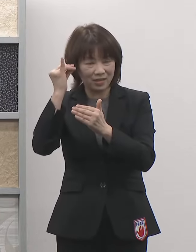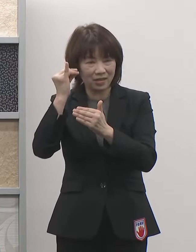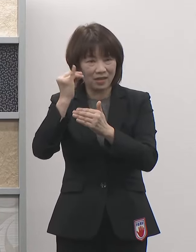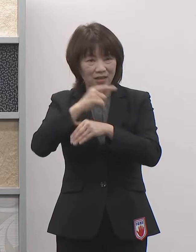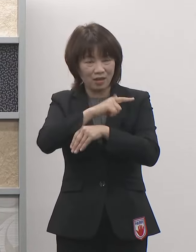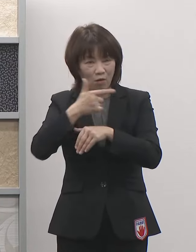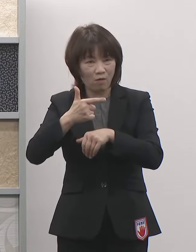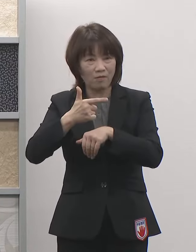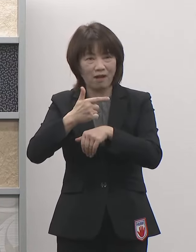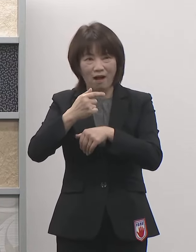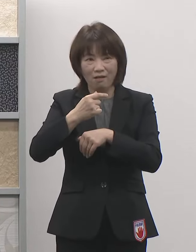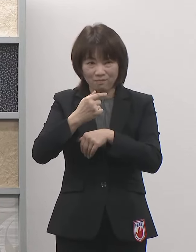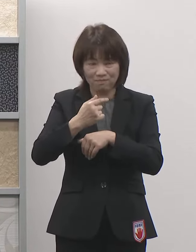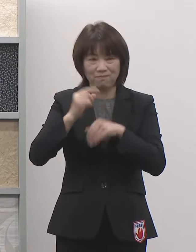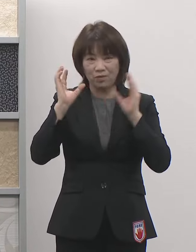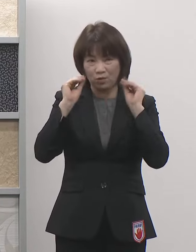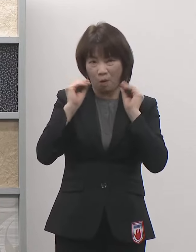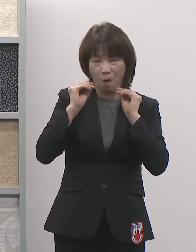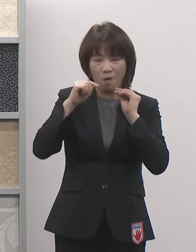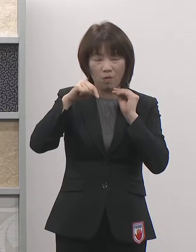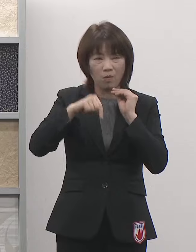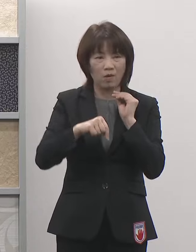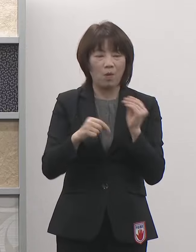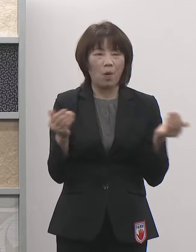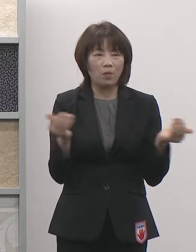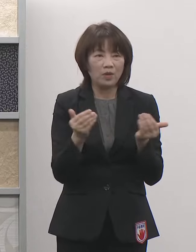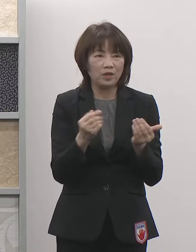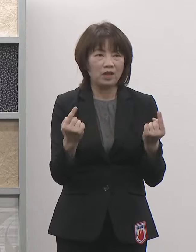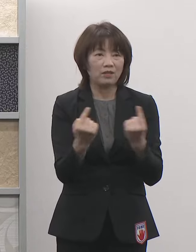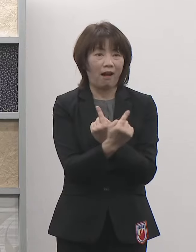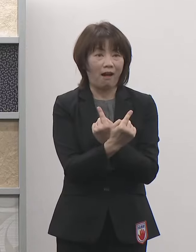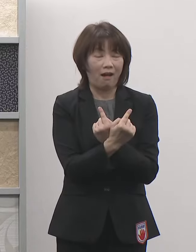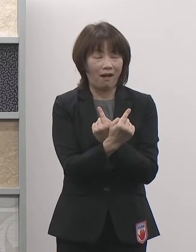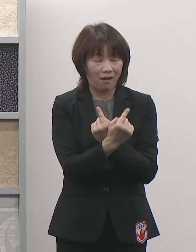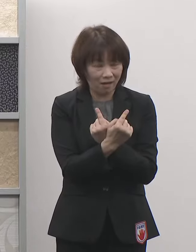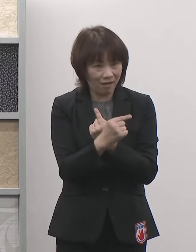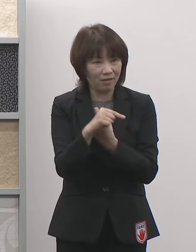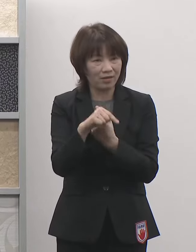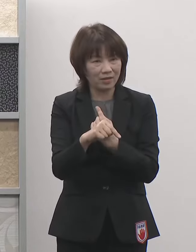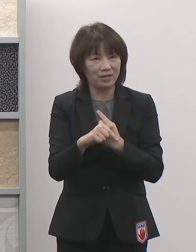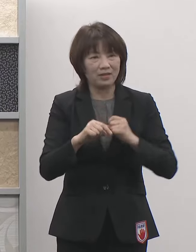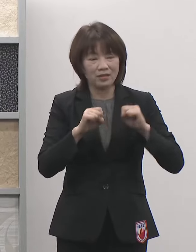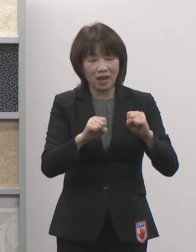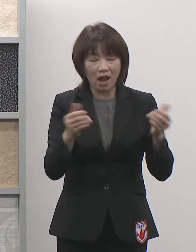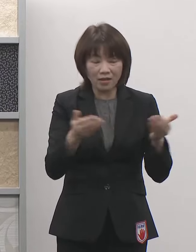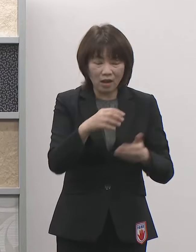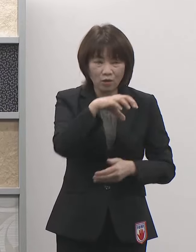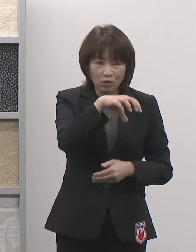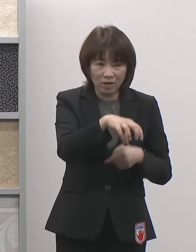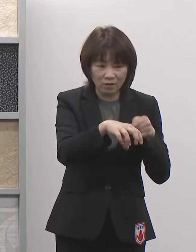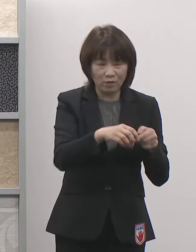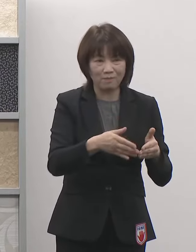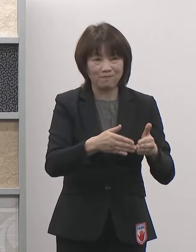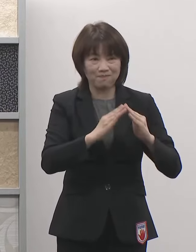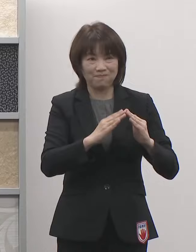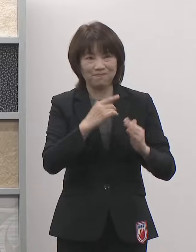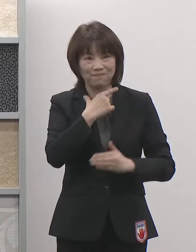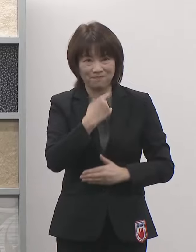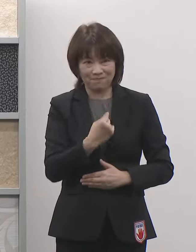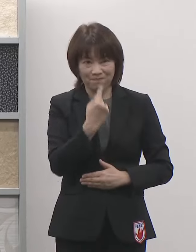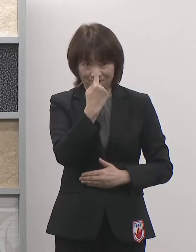にも産業化できないだろうか、ビジネス化できないだろうか、そうする中でです、働く場というものの層の厚みも増やしていきたい